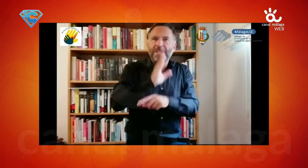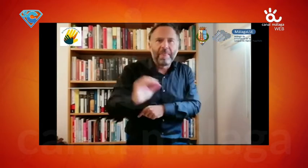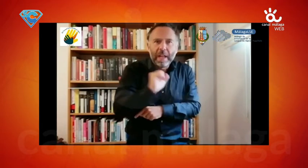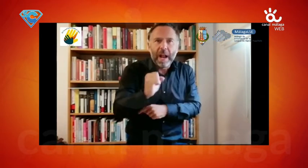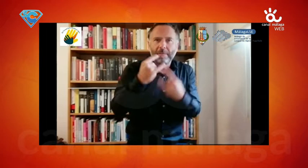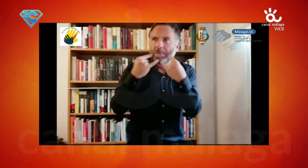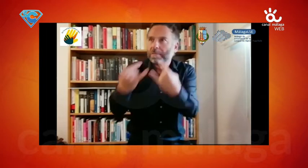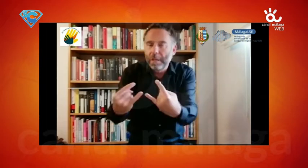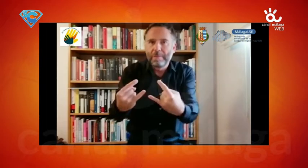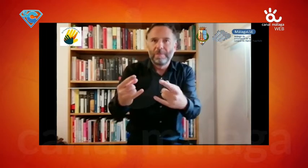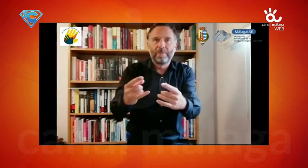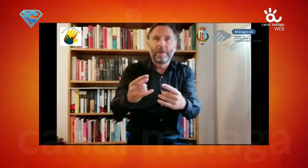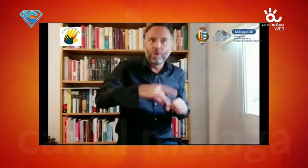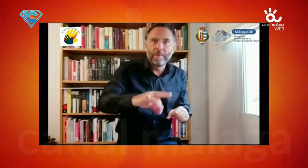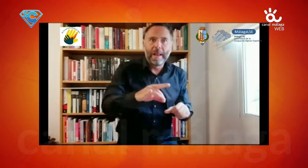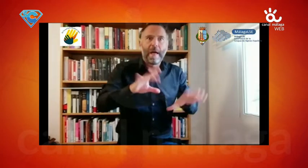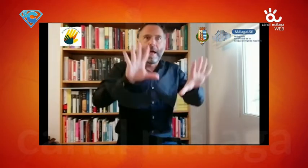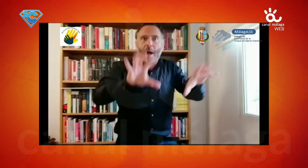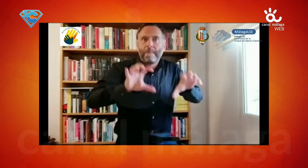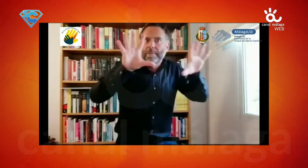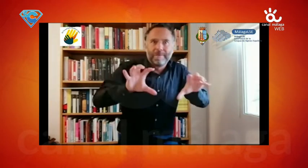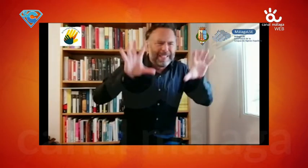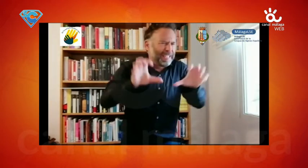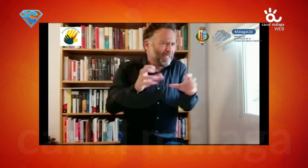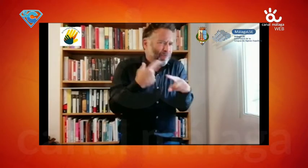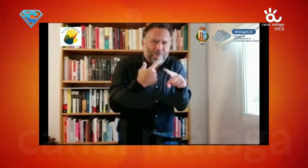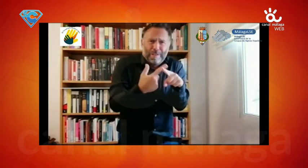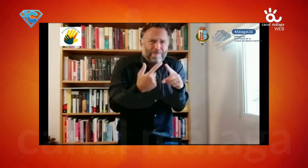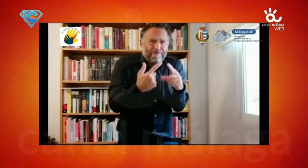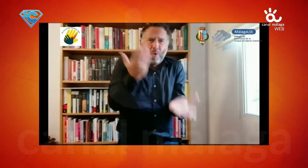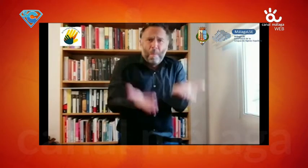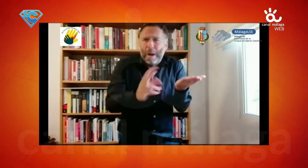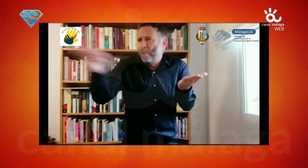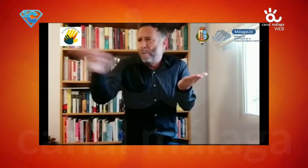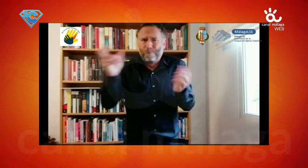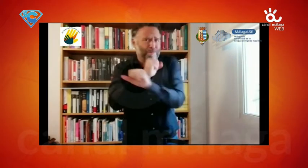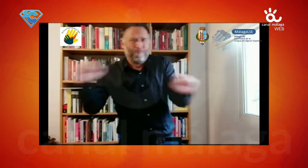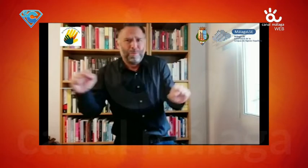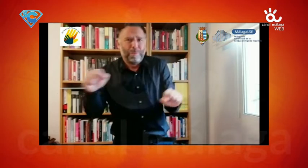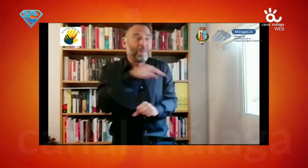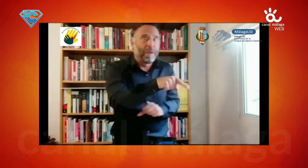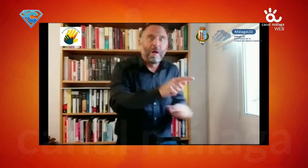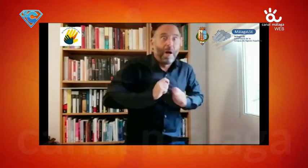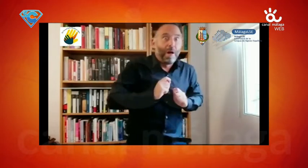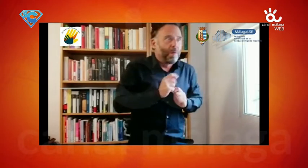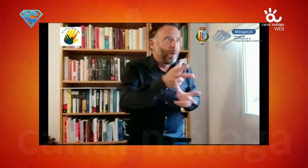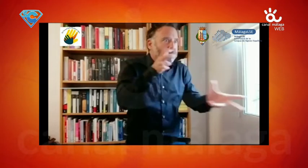Es fascinante la posibilidad de aprender muchísimas cosas de una forma tan